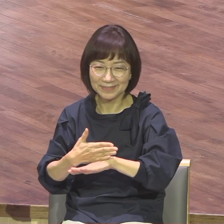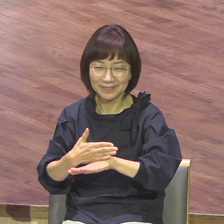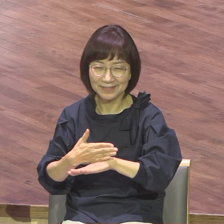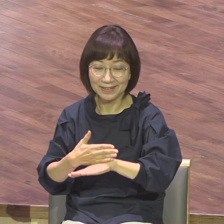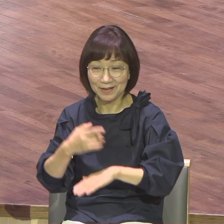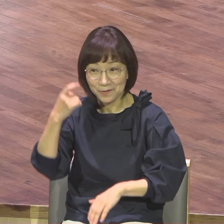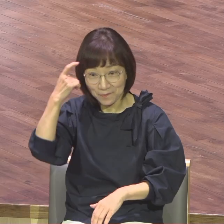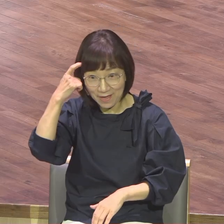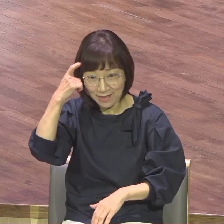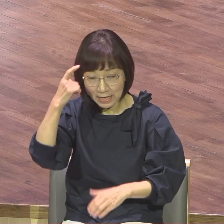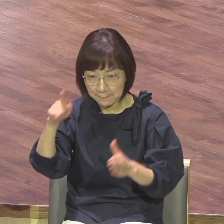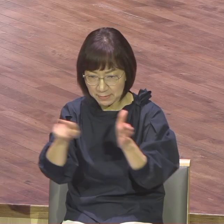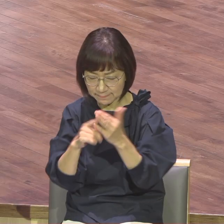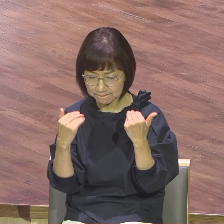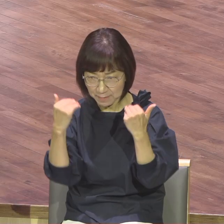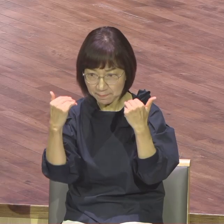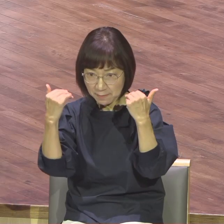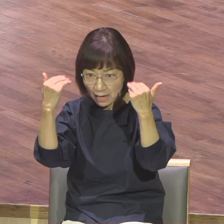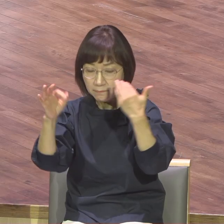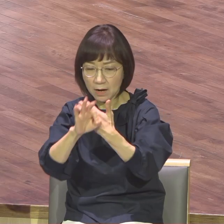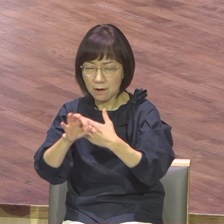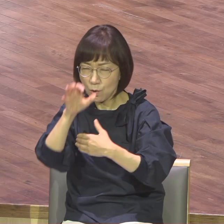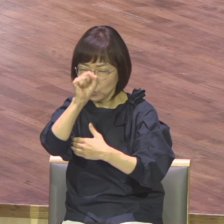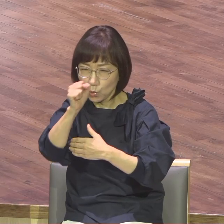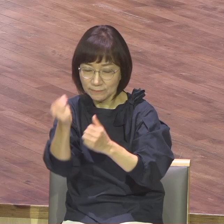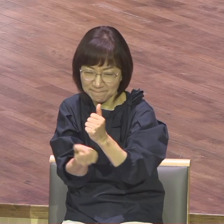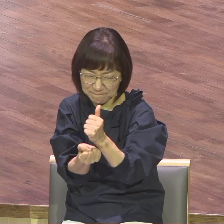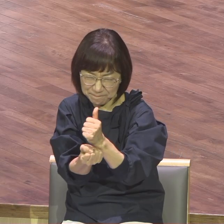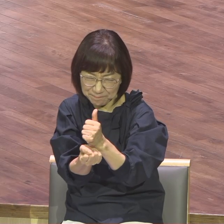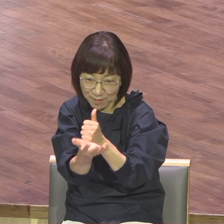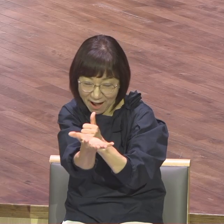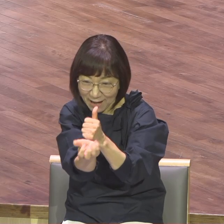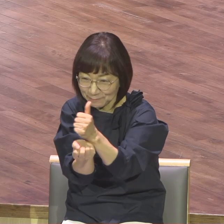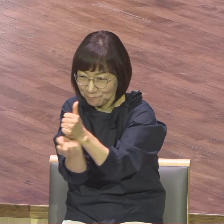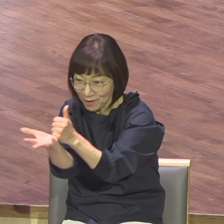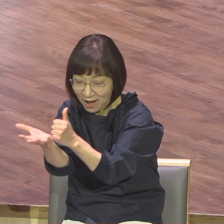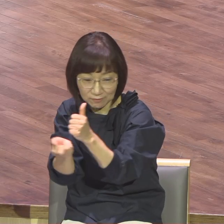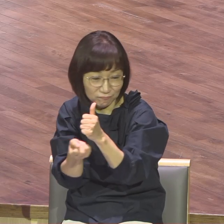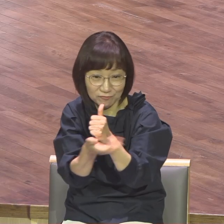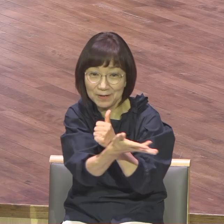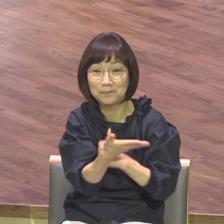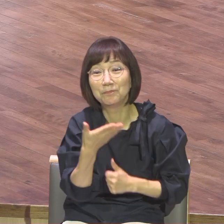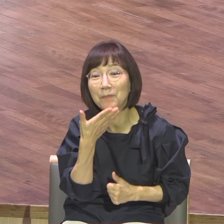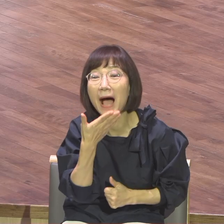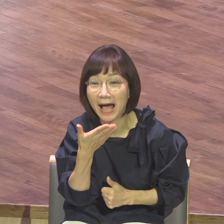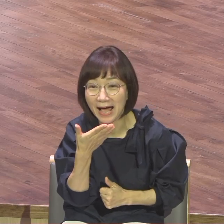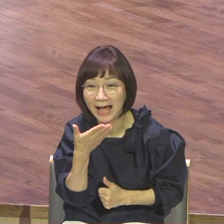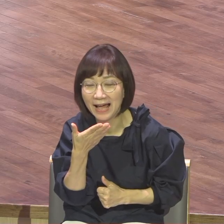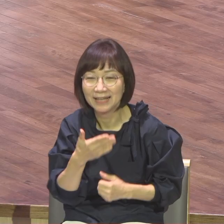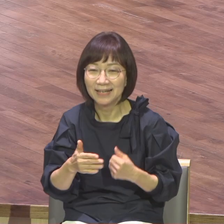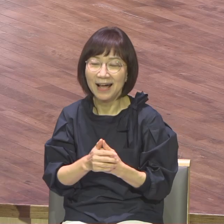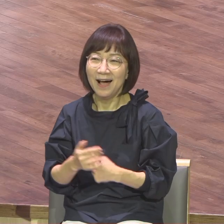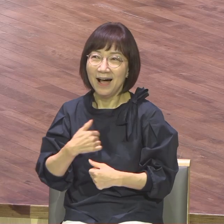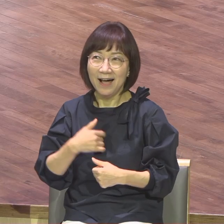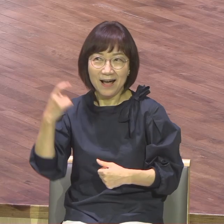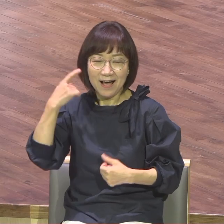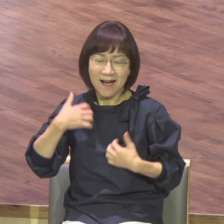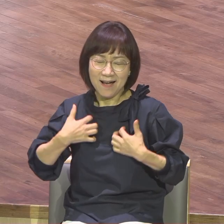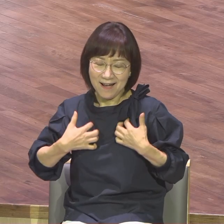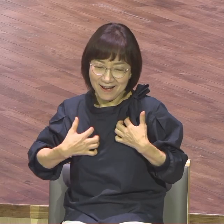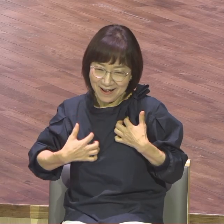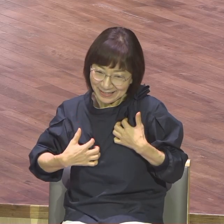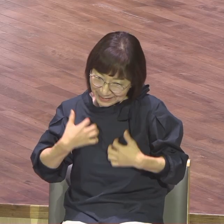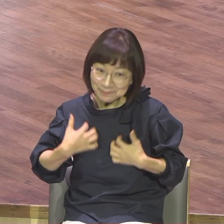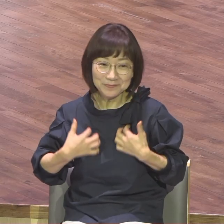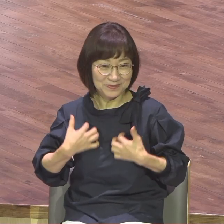영적 영향을 입히니까. 응? 영향을 계속 입히는 많은 사람들에게 큰 믿음이 도움,